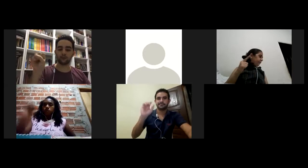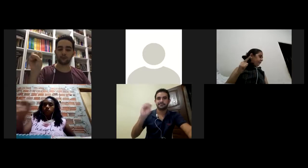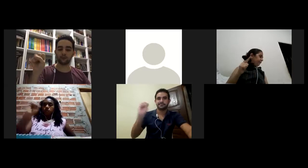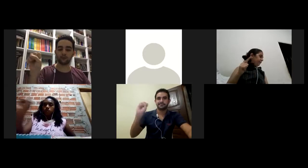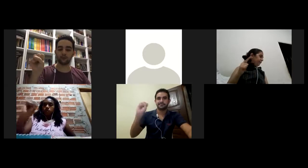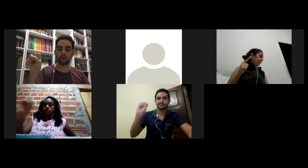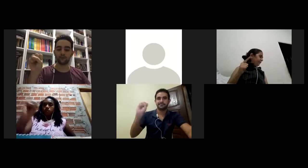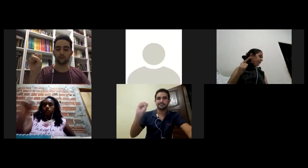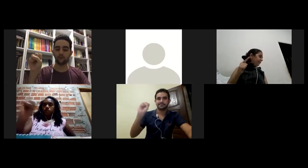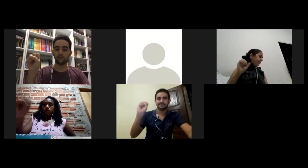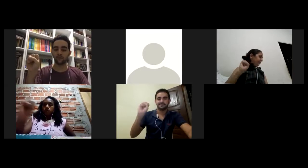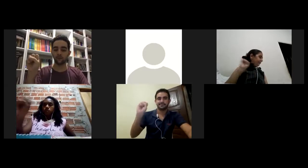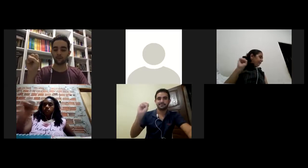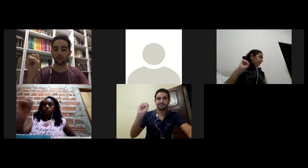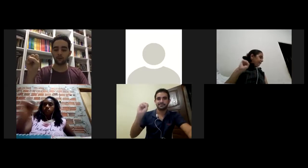oitavo,